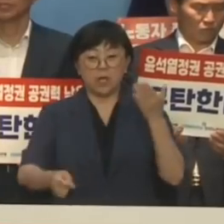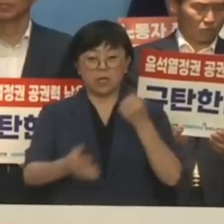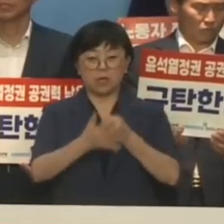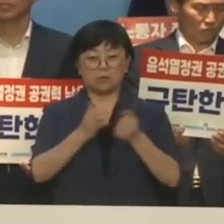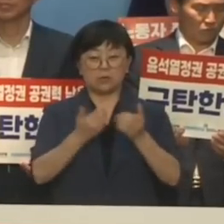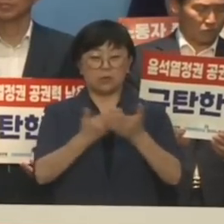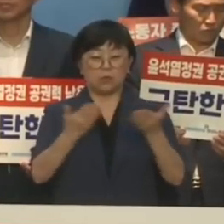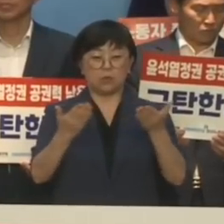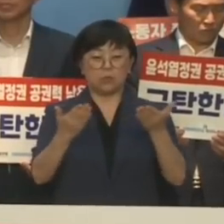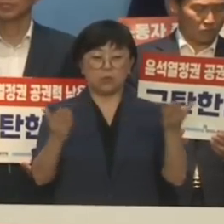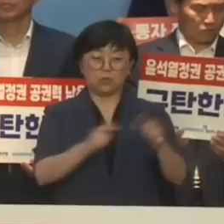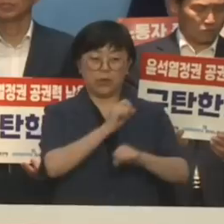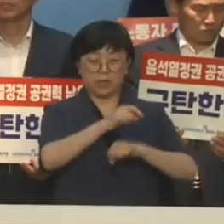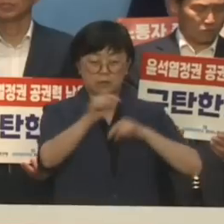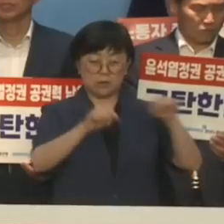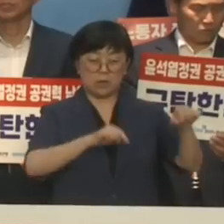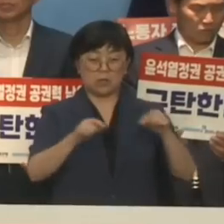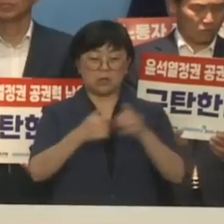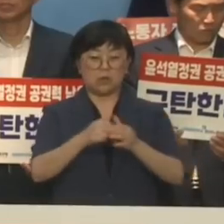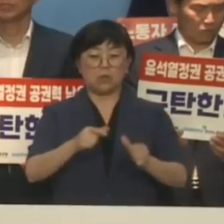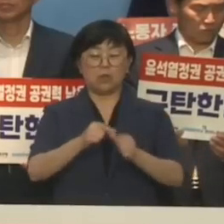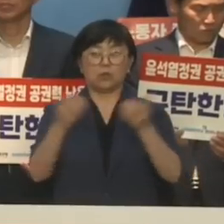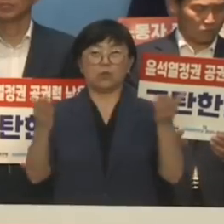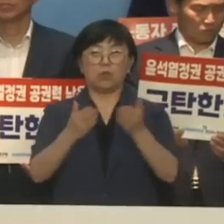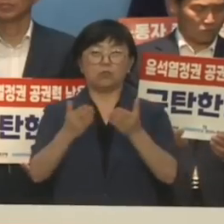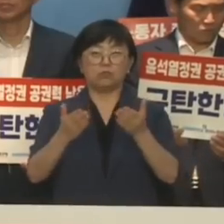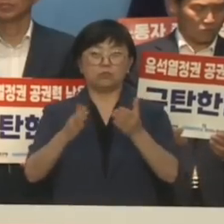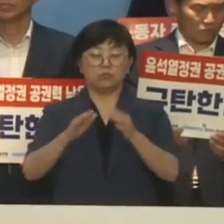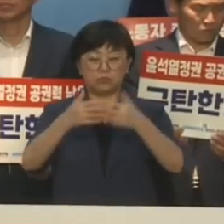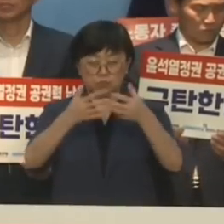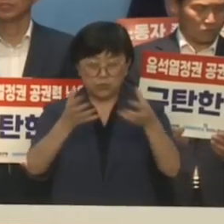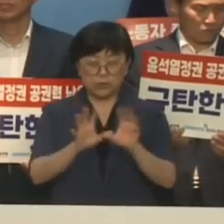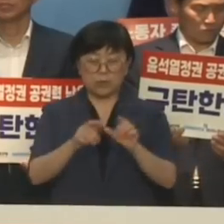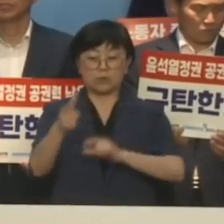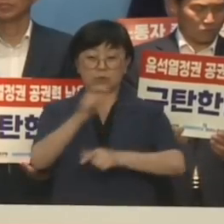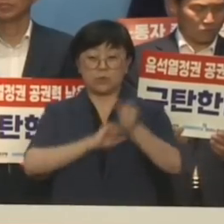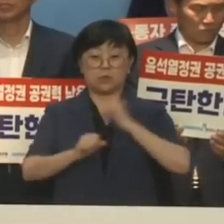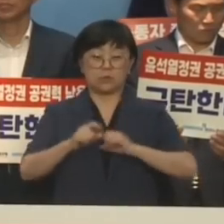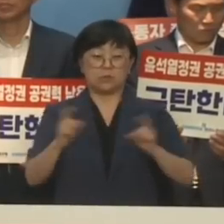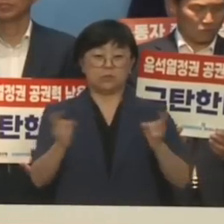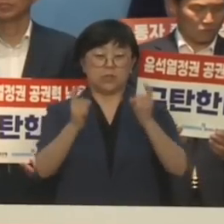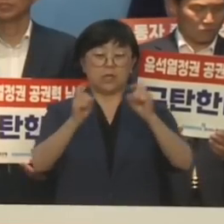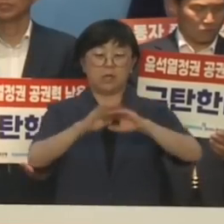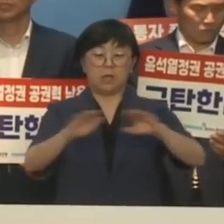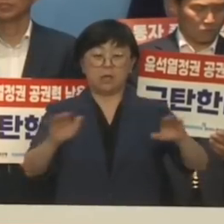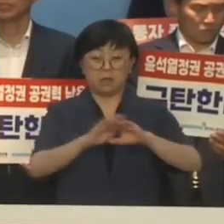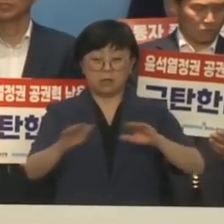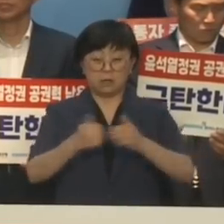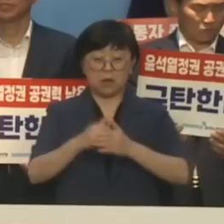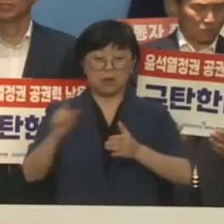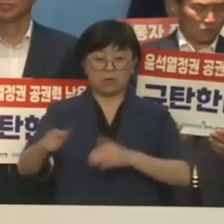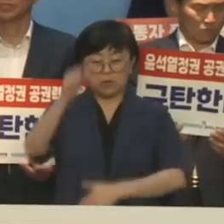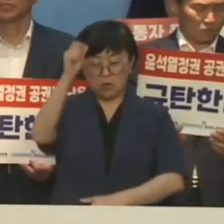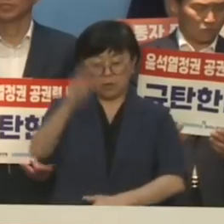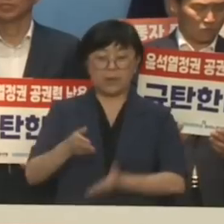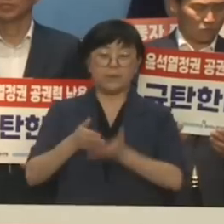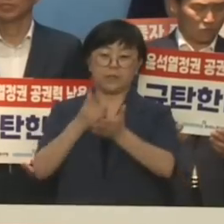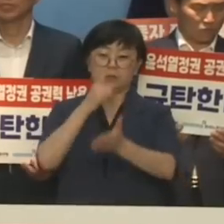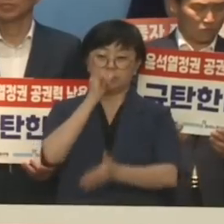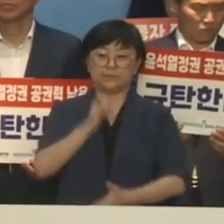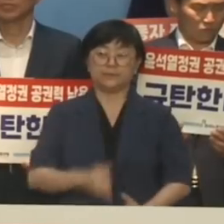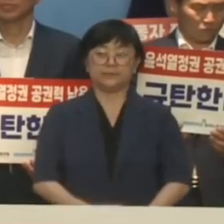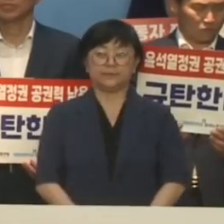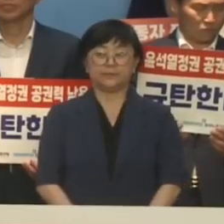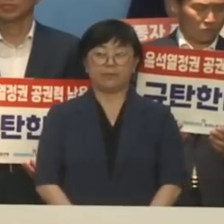진행된 노동 행정에 대해서 고용노동부 본부 차원에서 좀 더 적극적으로 분쟁 해결에 노력해달라고 여러 번